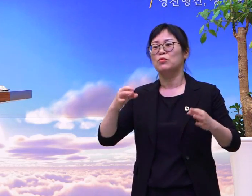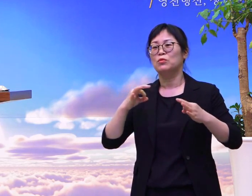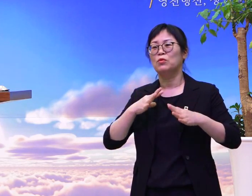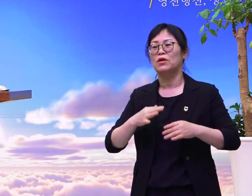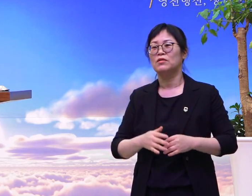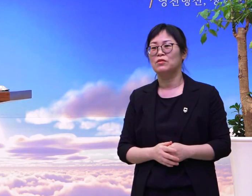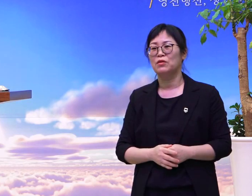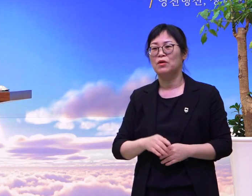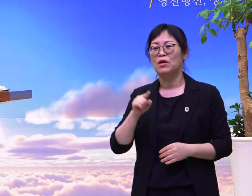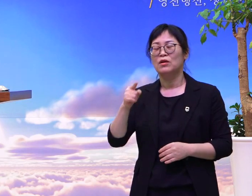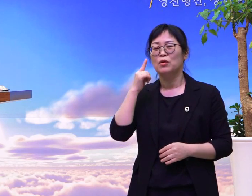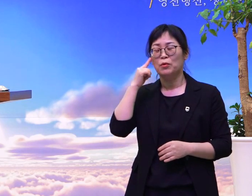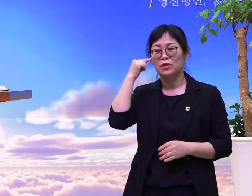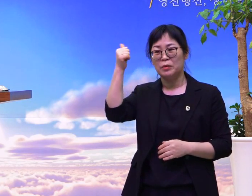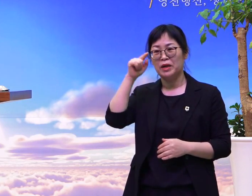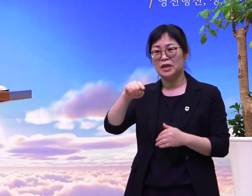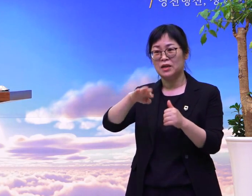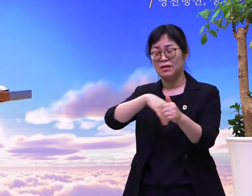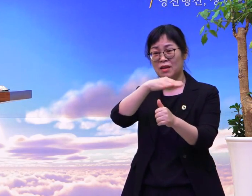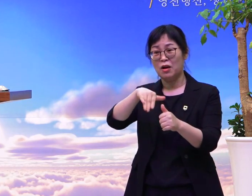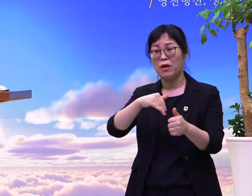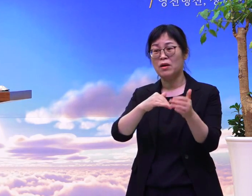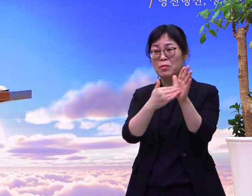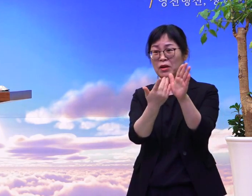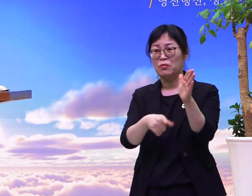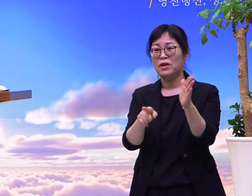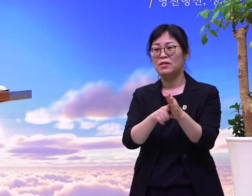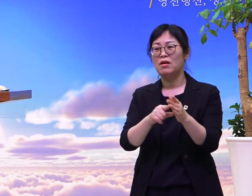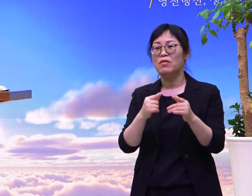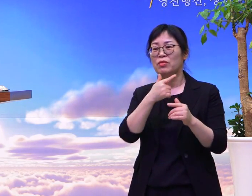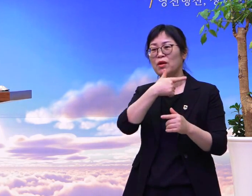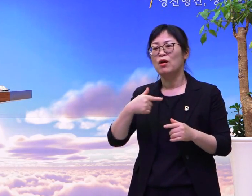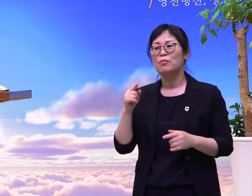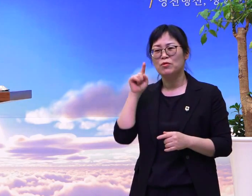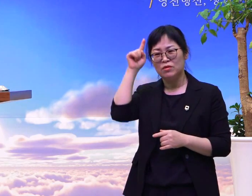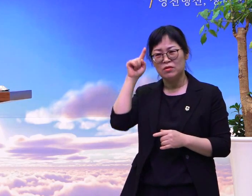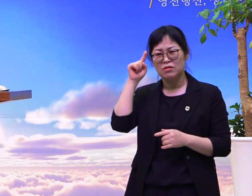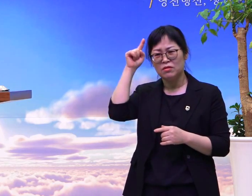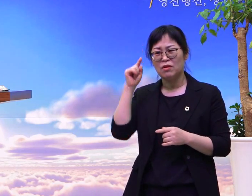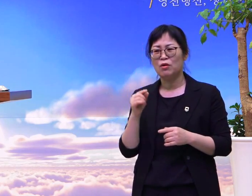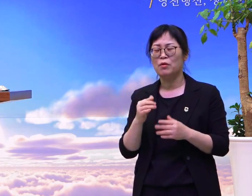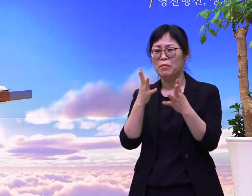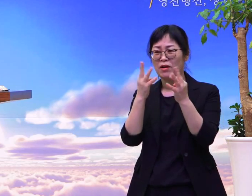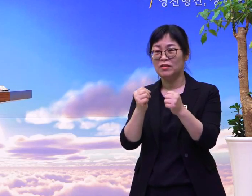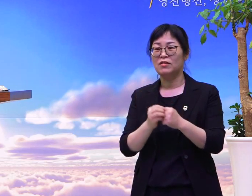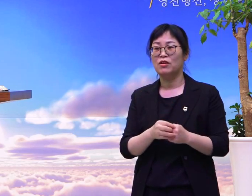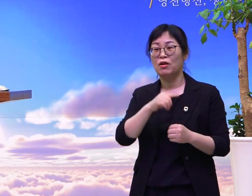목사님이 그 상황을 대처하느라고 얼마나 신경을 썼는지 주일 예배에